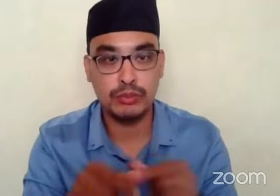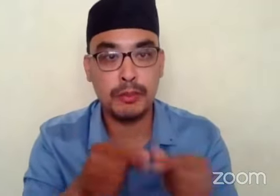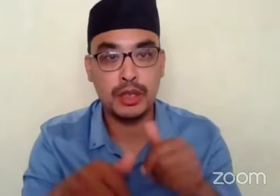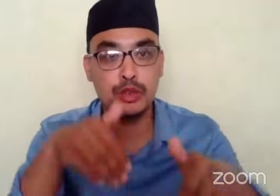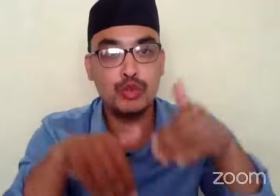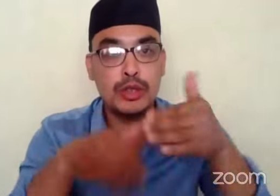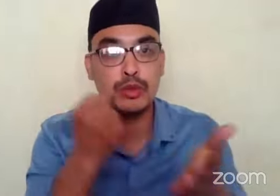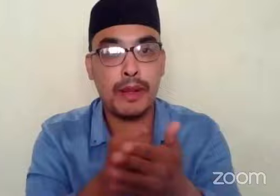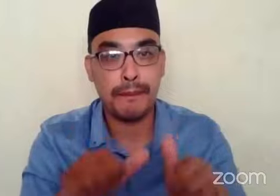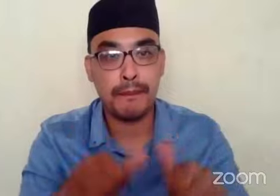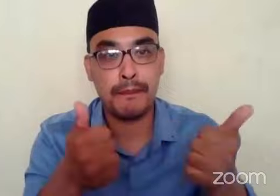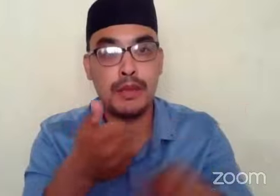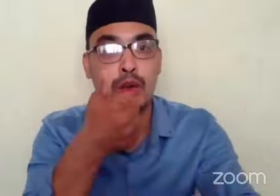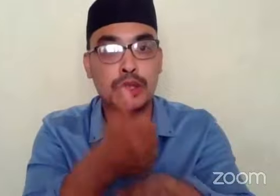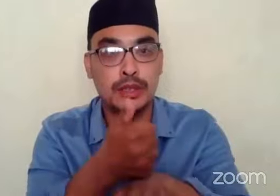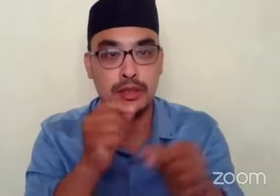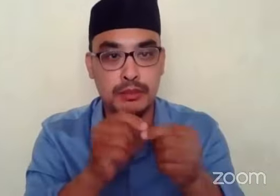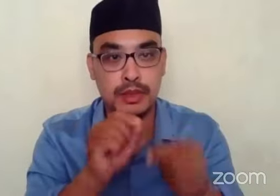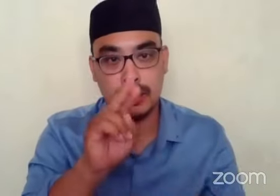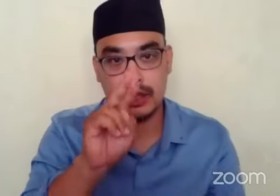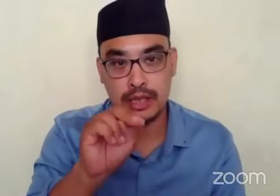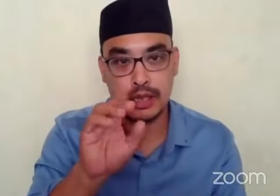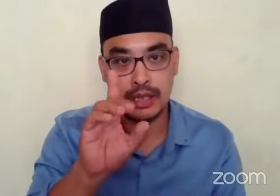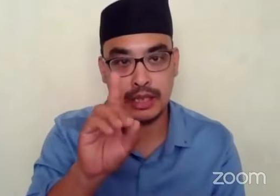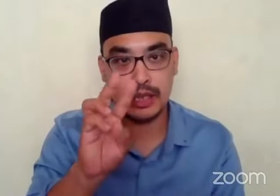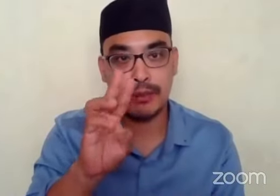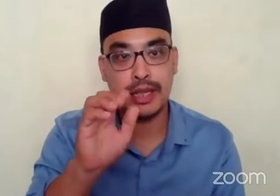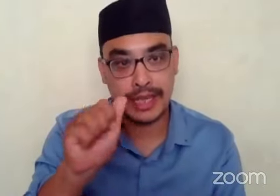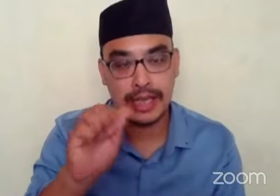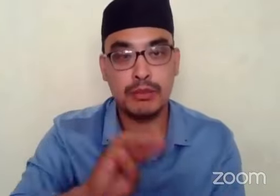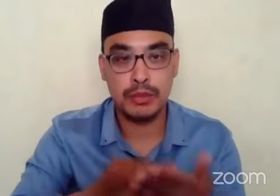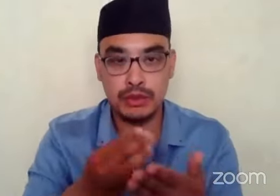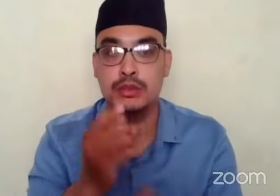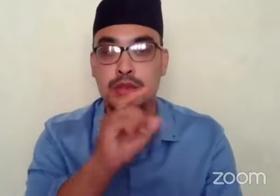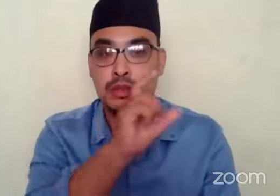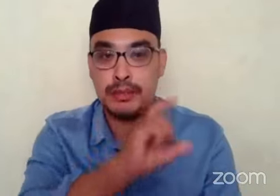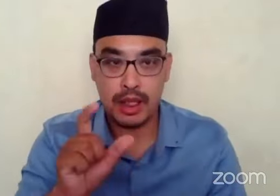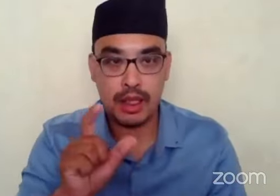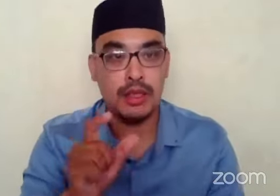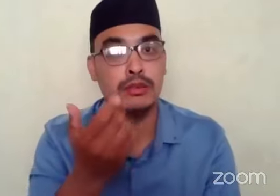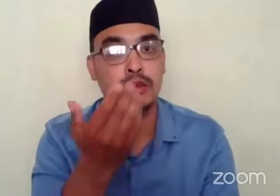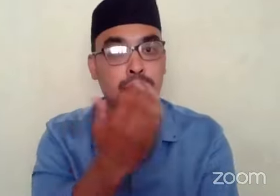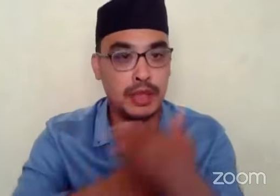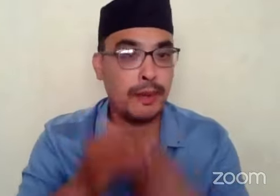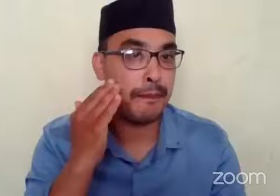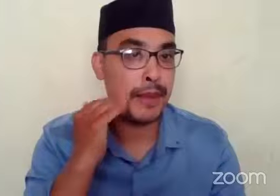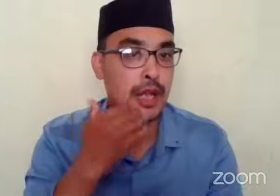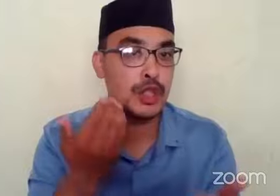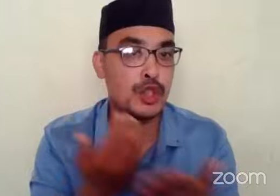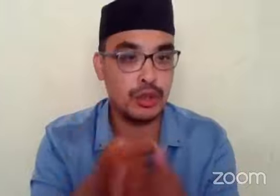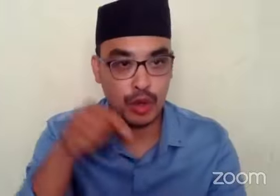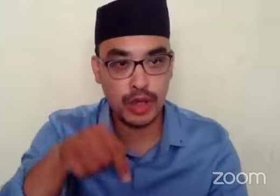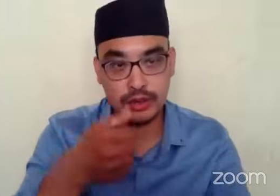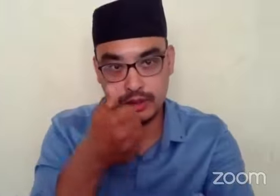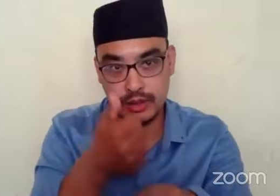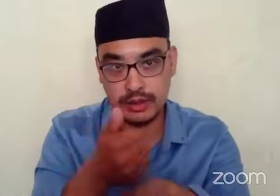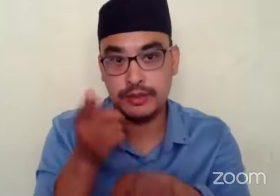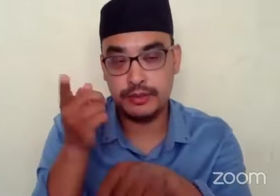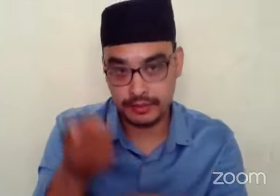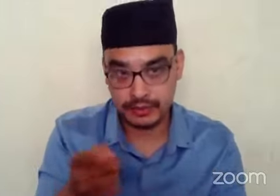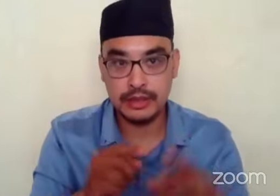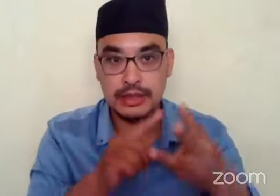चाहिँ एनडिडब्ल्युए नेपाल डिसेबल वुमेन एसोसिएसनमा चाहिँ निवर्तमान अध्यक्ष हुनुहुन्छ। त्यसै गरेर